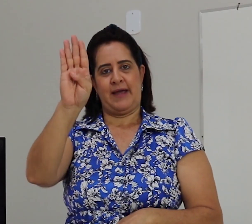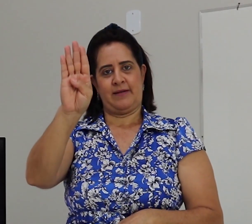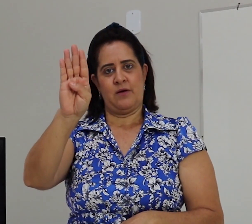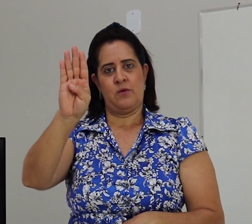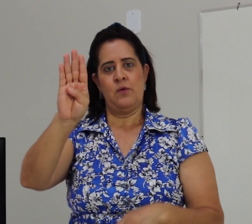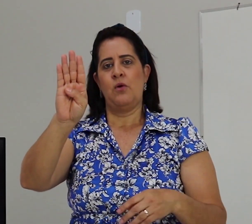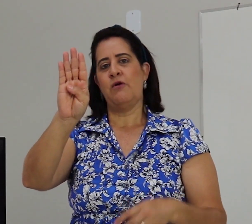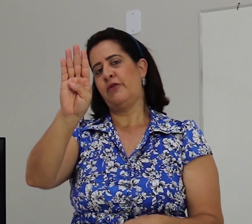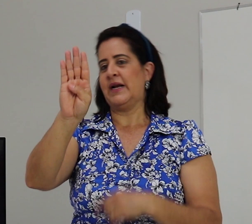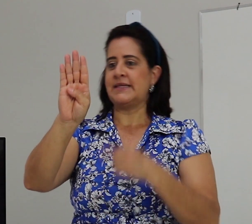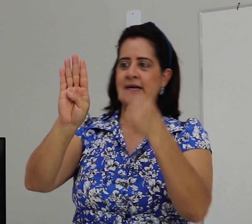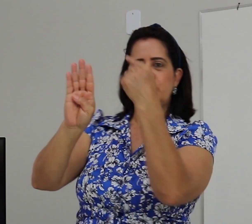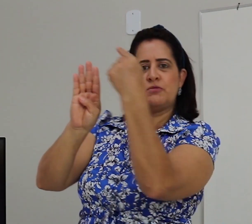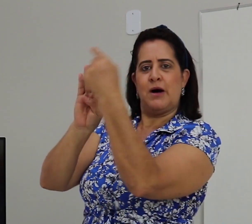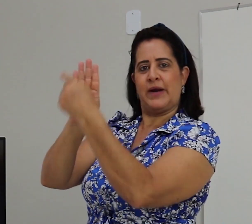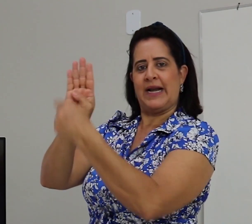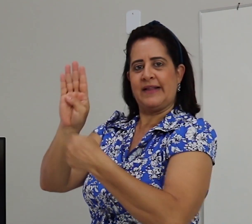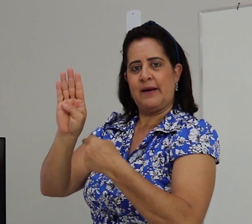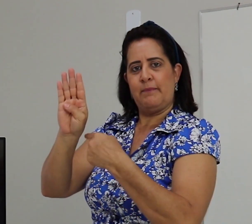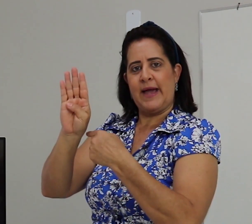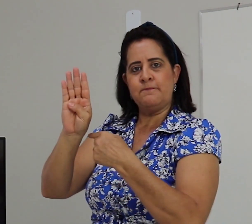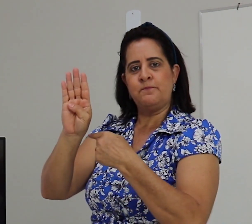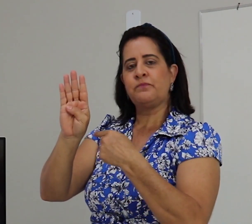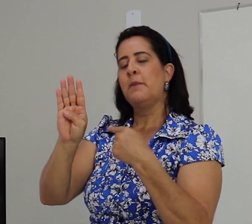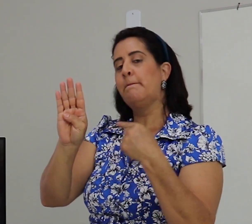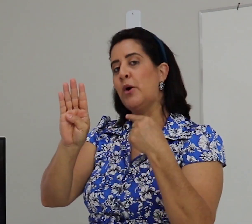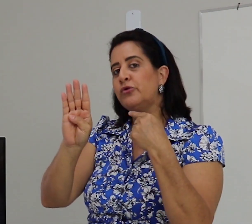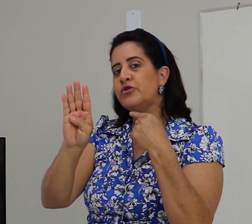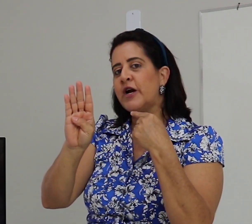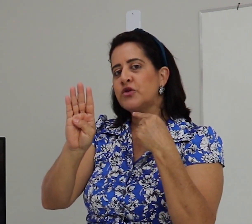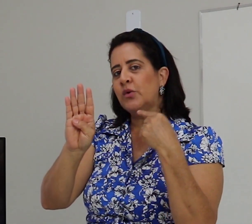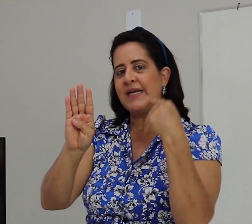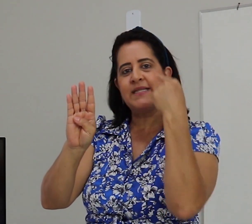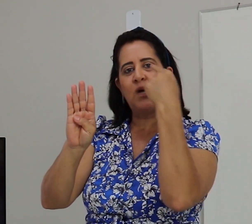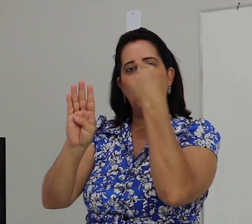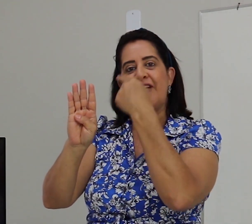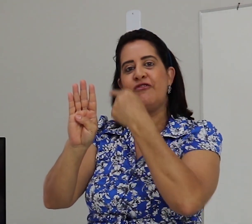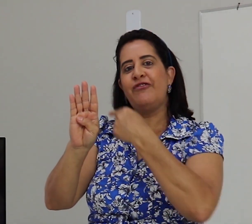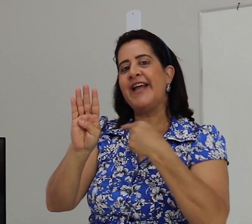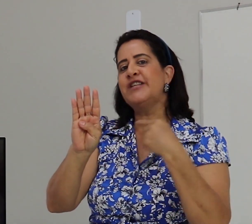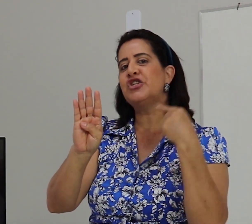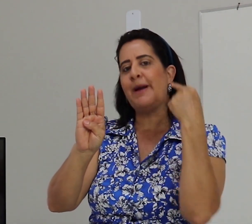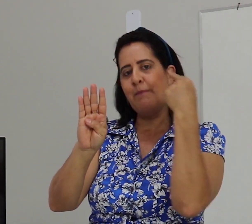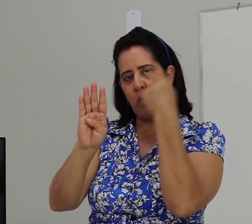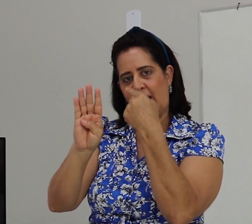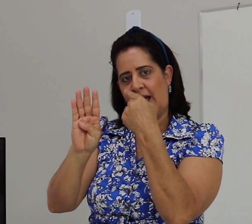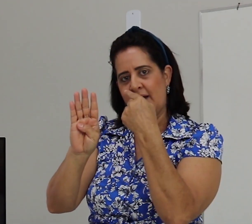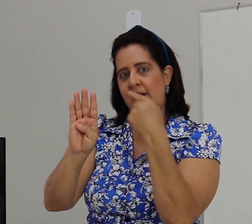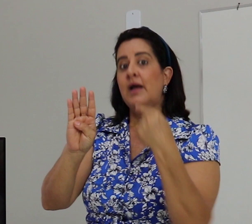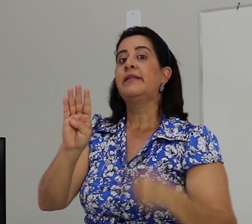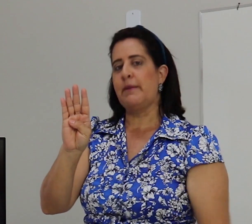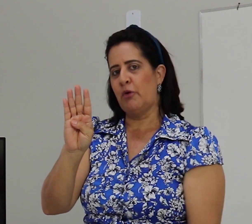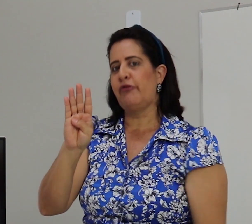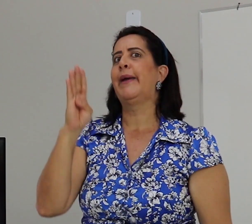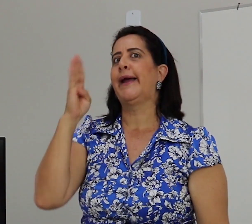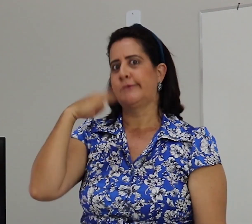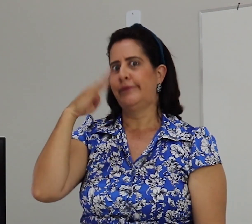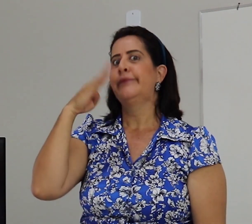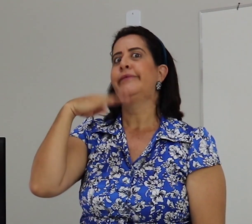Pimenta. Configuração de mão na letra B. Ponto de articulação na frente da boca. Tem movimento?